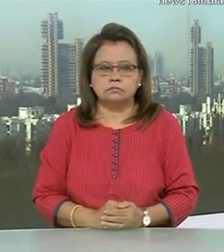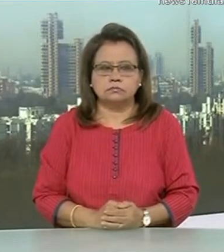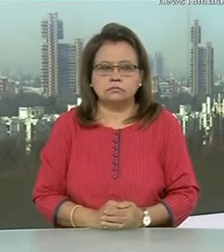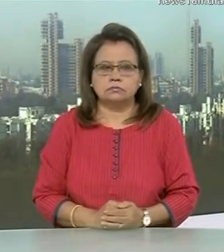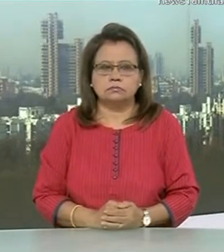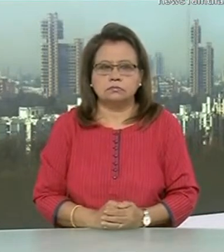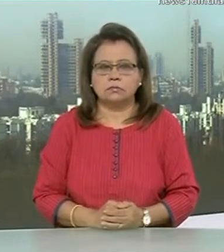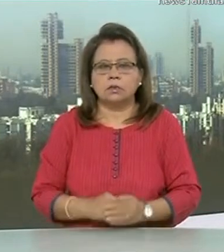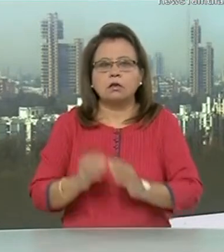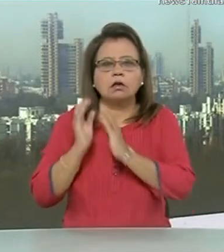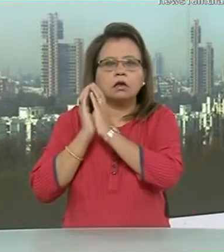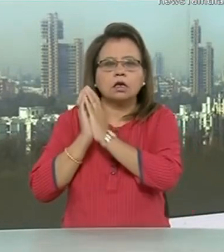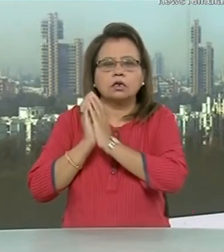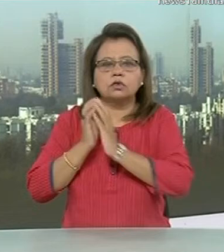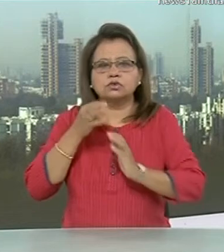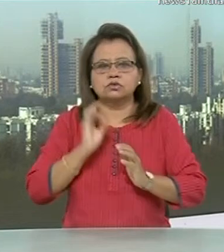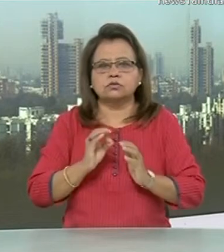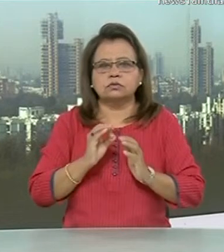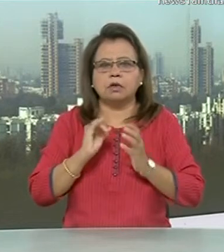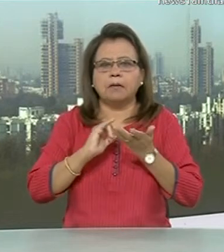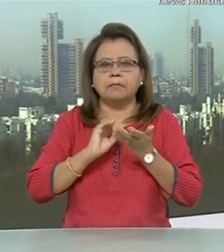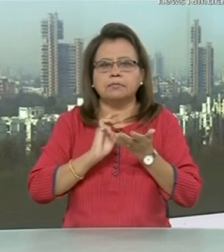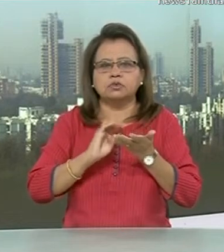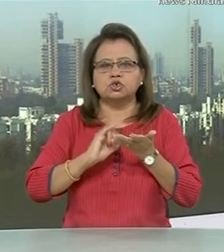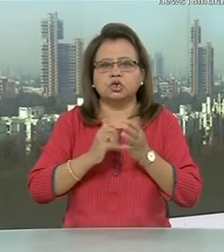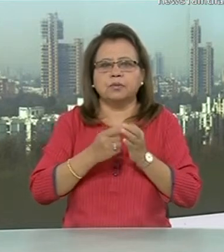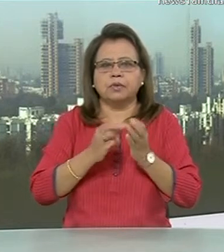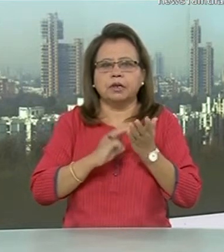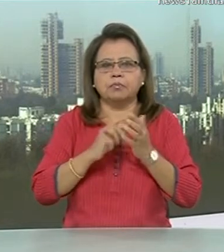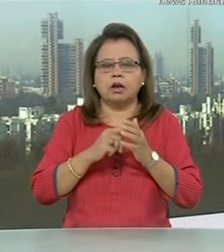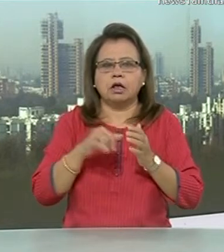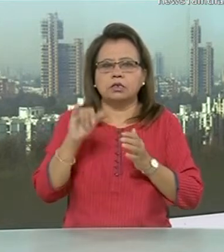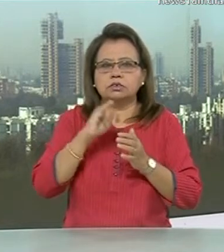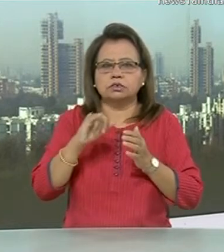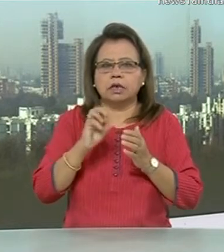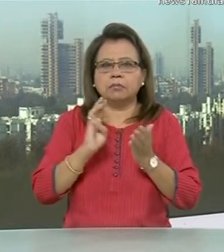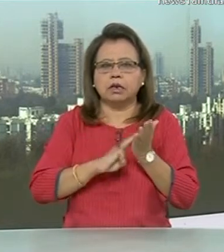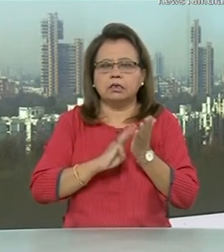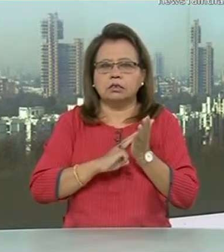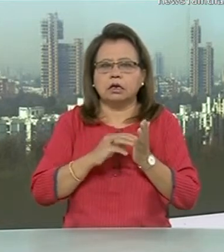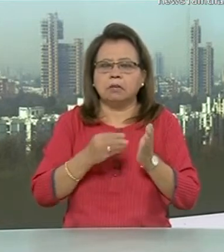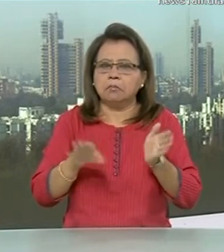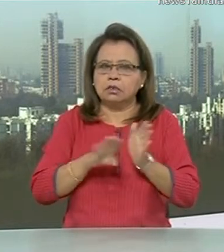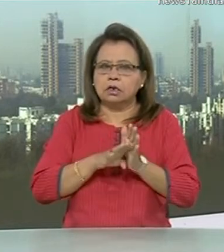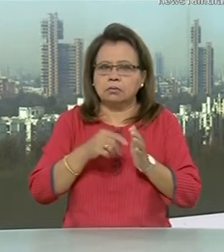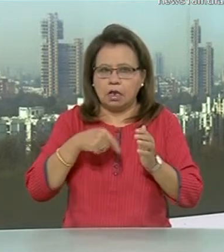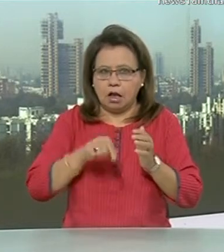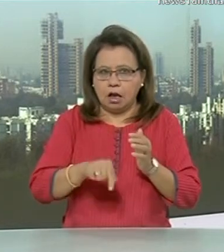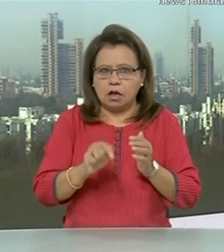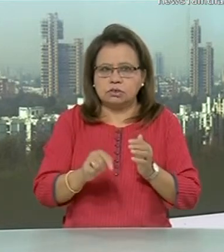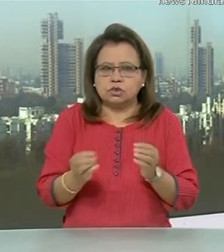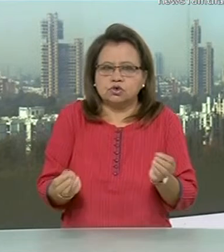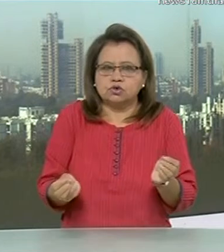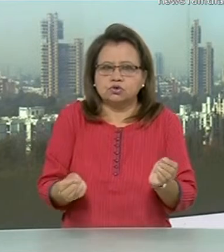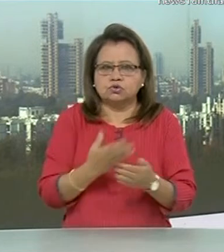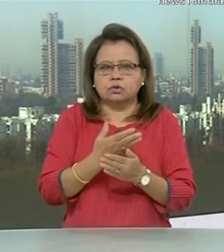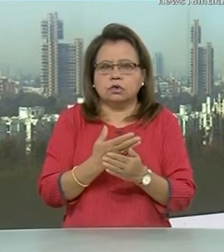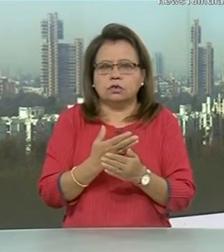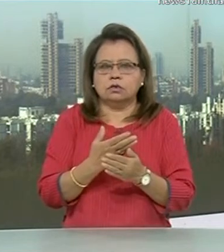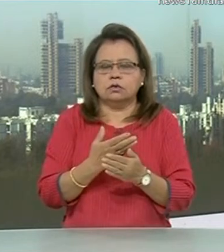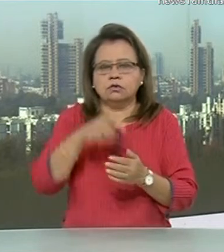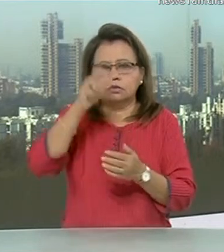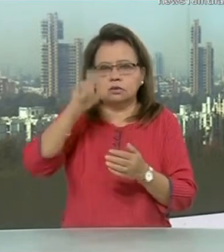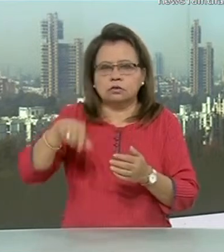के वकील के विश्व प्रसिद्ध सबरीमाला मंदिर छह महीने तक बंद रहने के बाद आज से श्रद्धालुओं के लिए खोल दिया गया